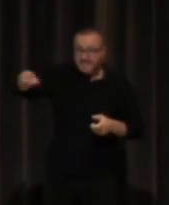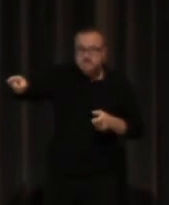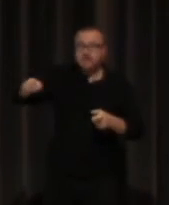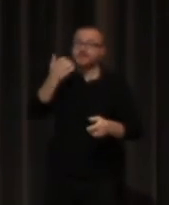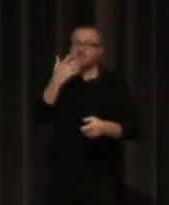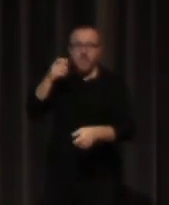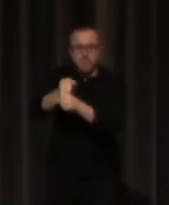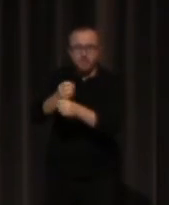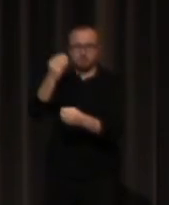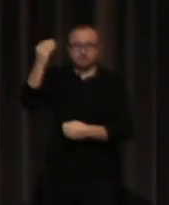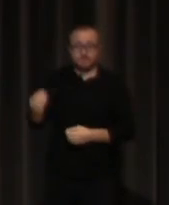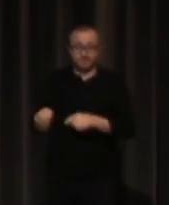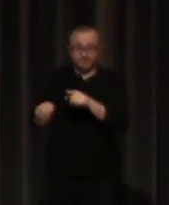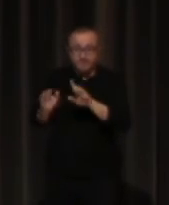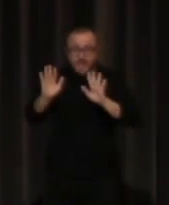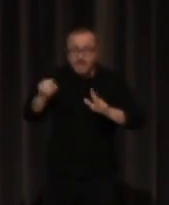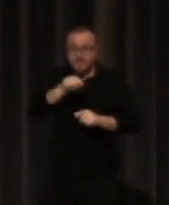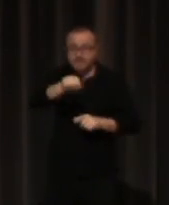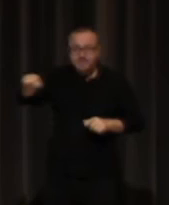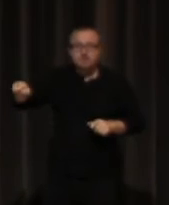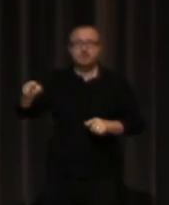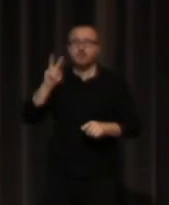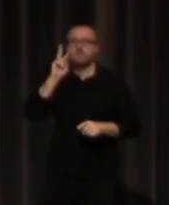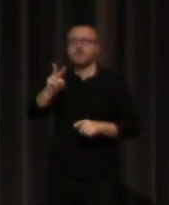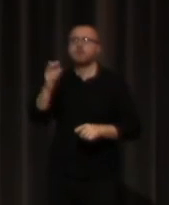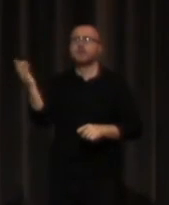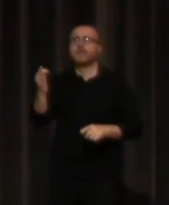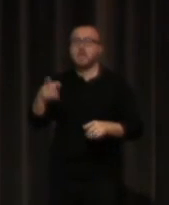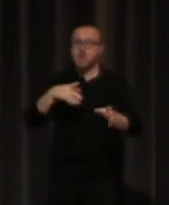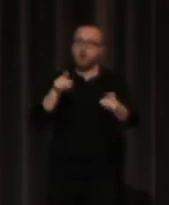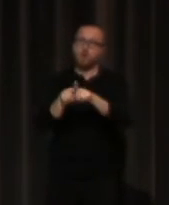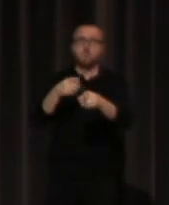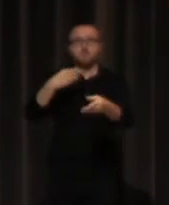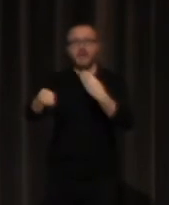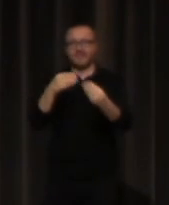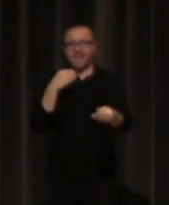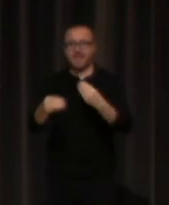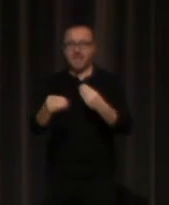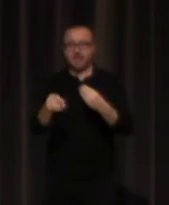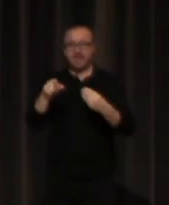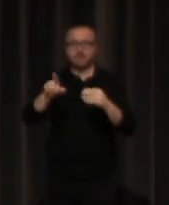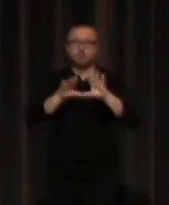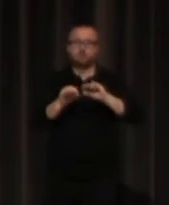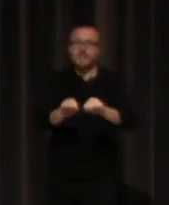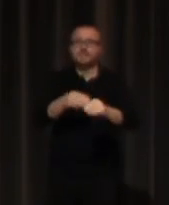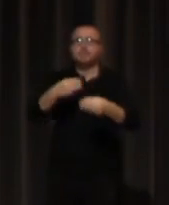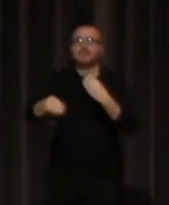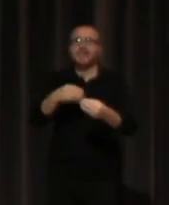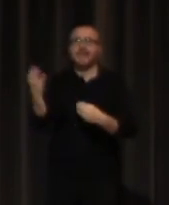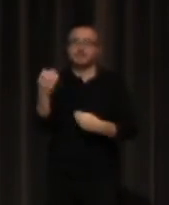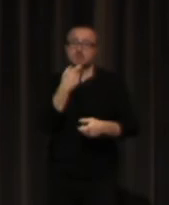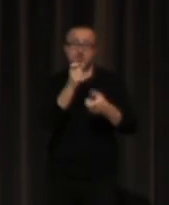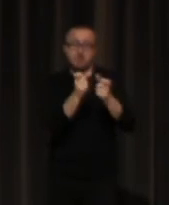feina i decideixen que la faran bé, veuen sobretot el material que utilitzen per construir els seus